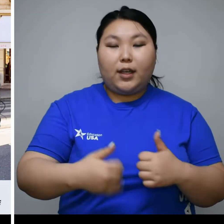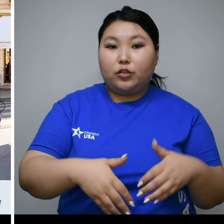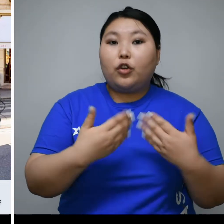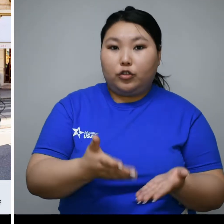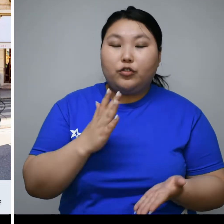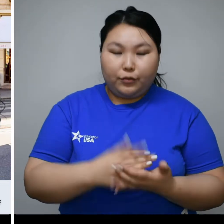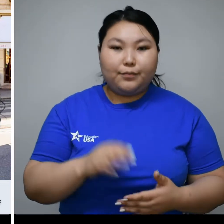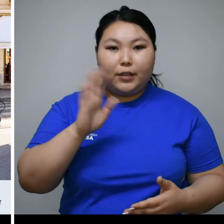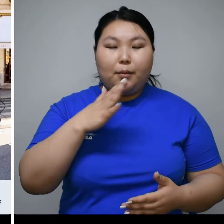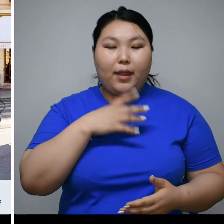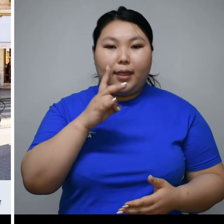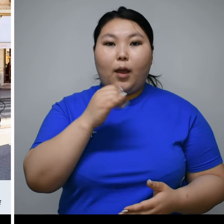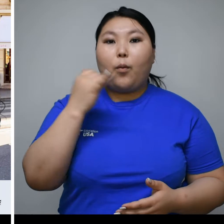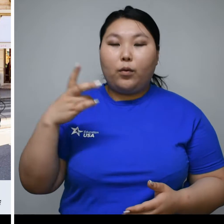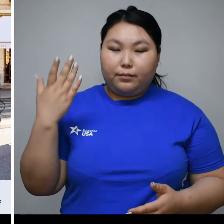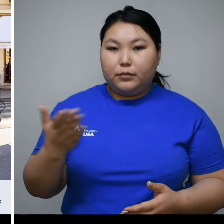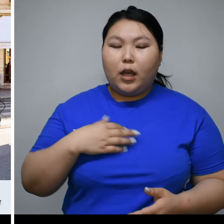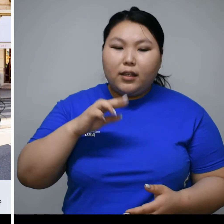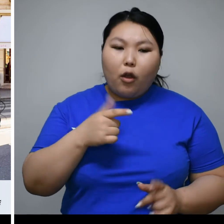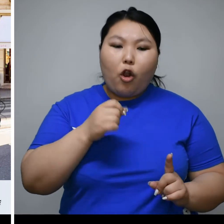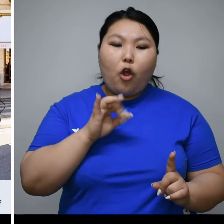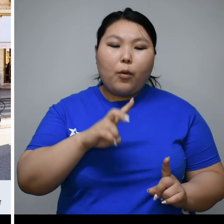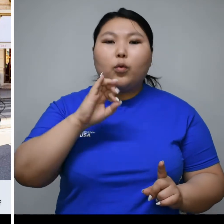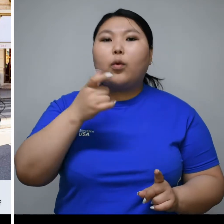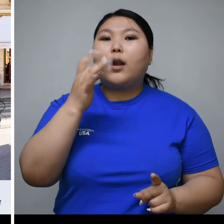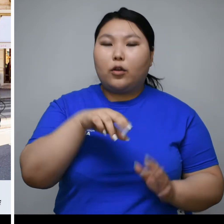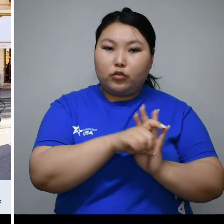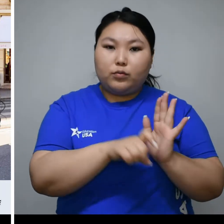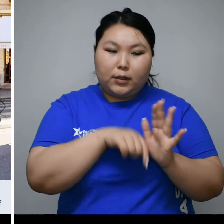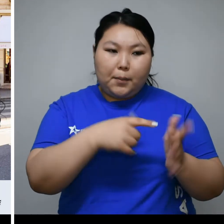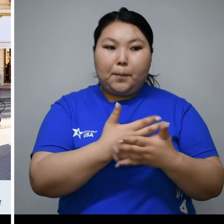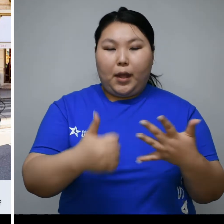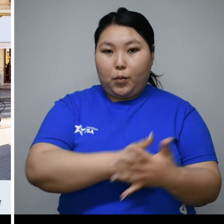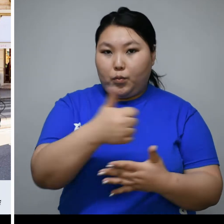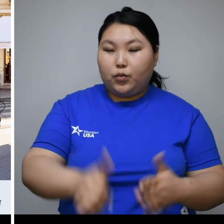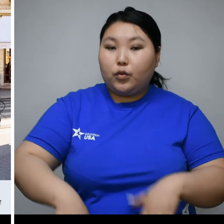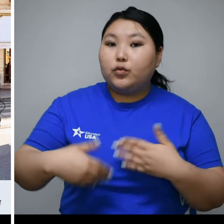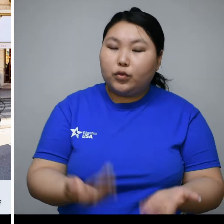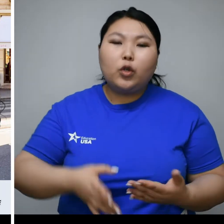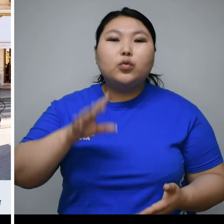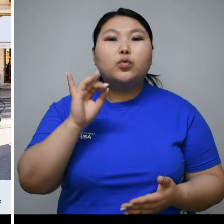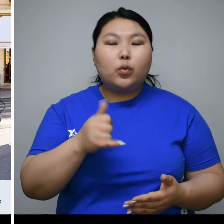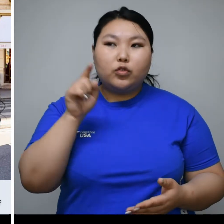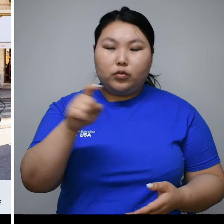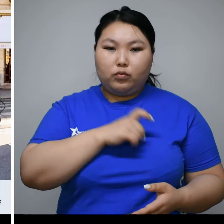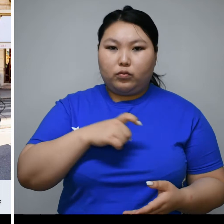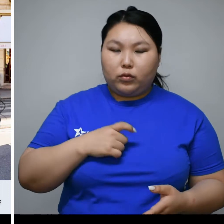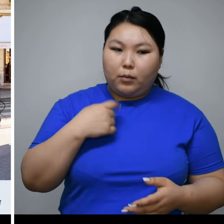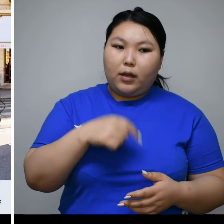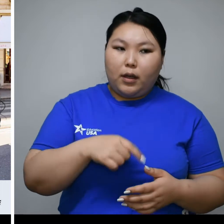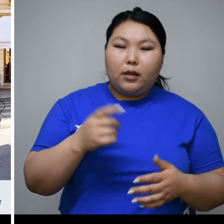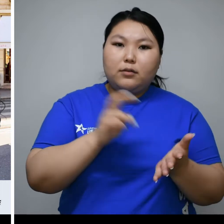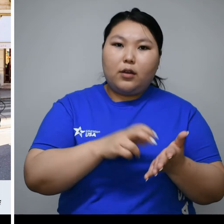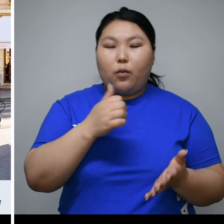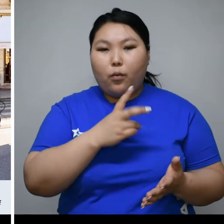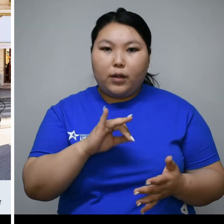өгсөн. Тийм учраас би намуунаас яг Global Geographic хөтөлбөрт хүмүүс ингээ материалаа бүрдүүлээд өгөхөд юуг чиний зүгээс яг